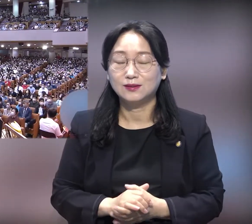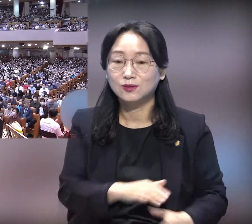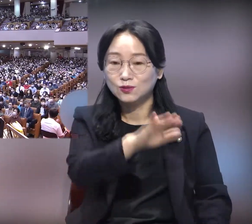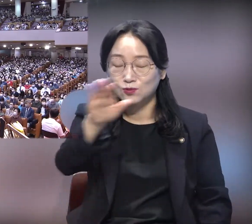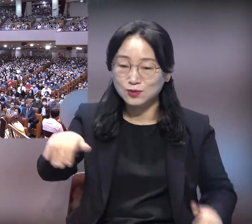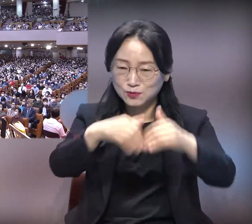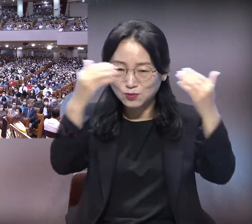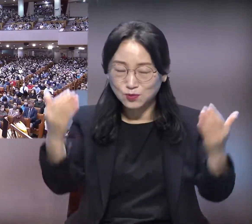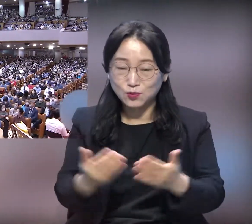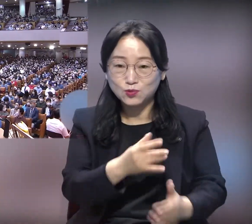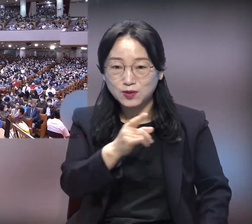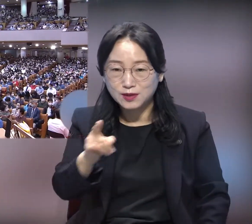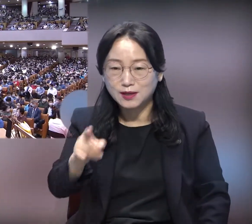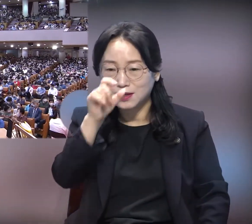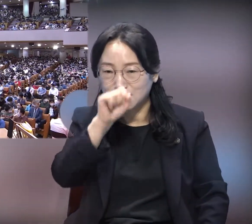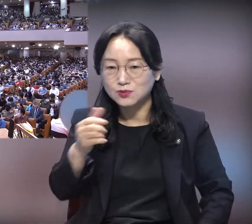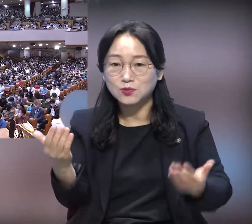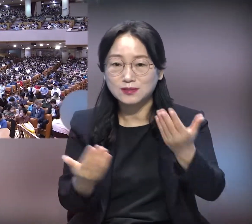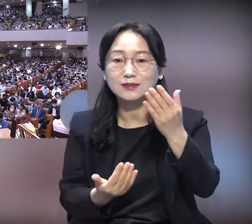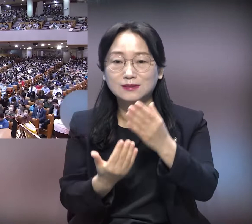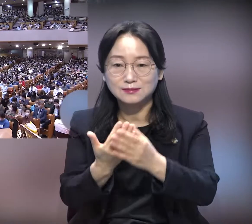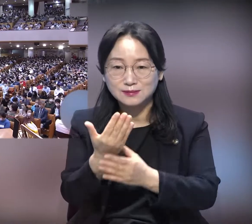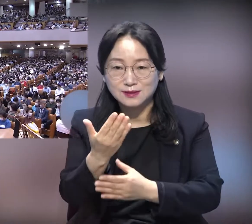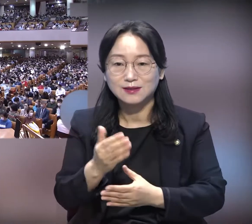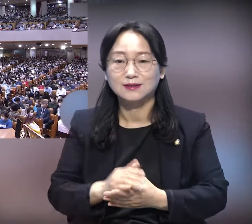우리 모두에게 좋은 일이 일어납니다.